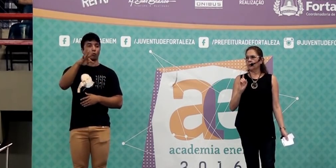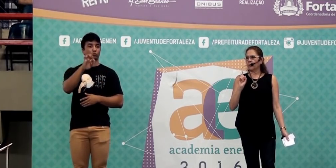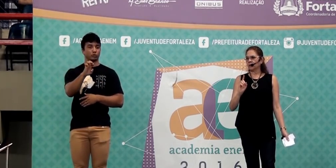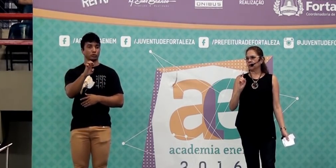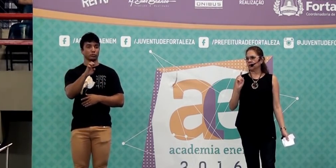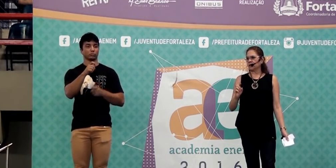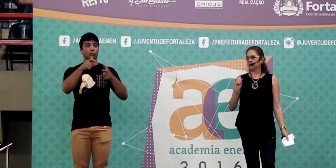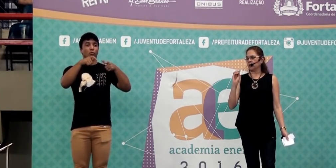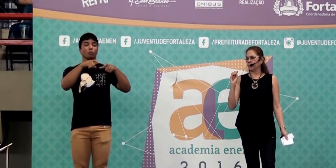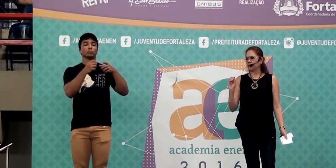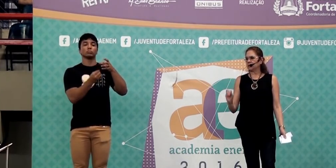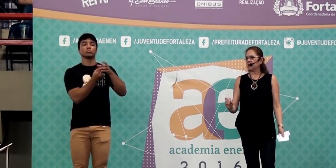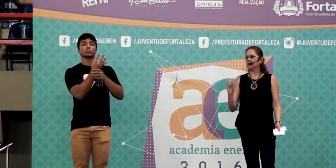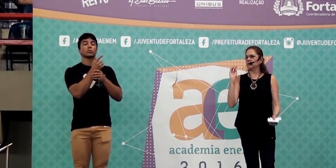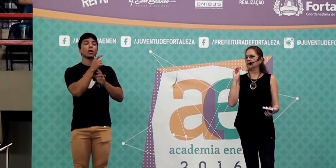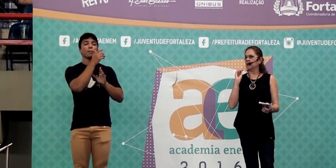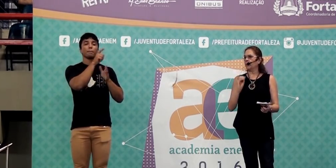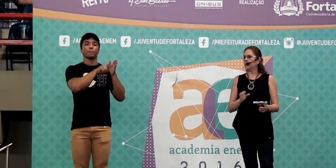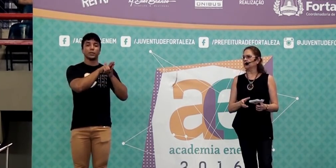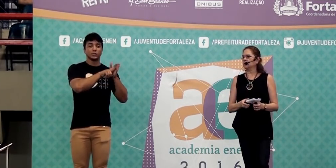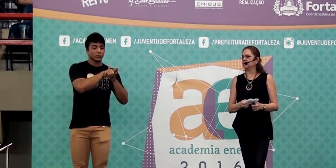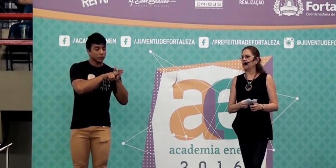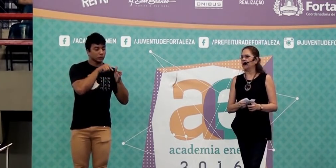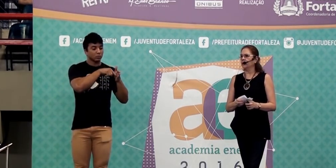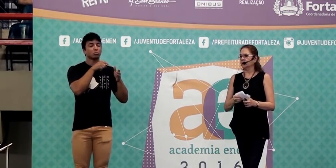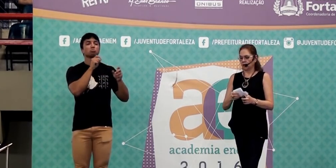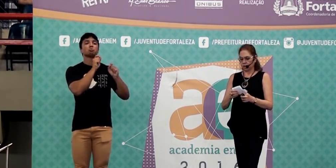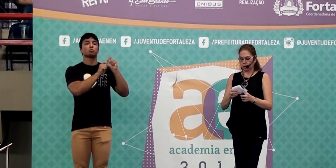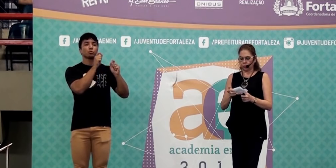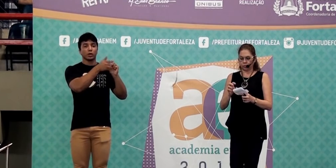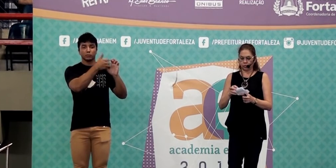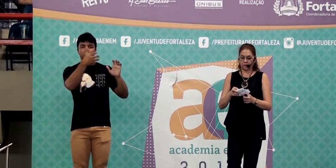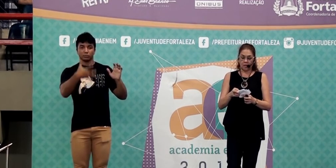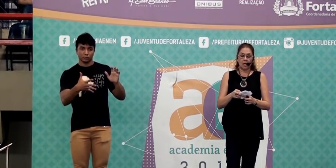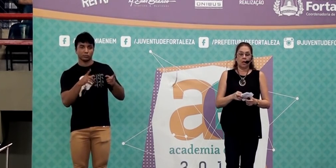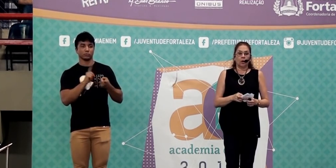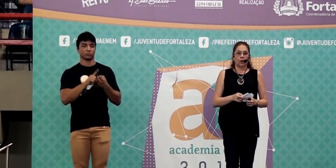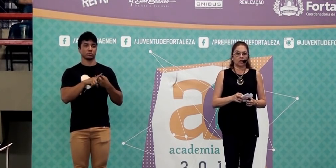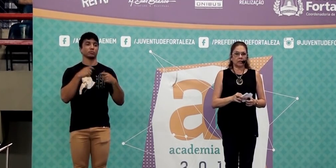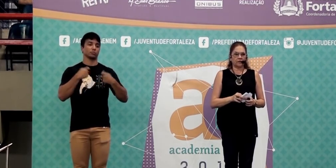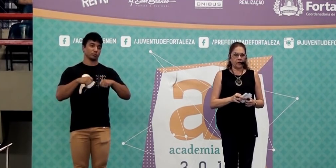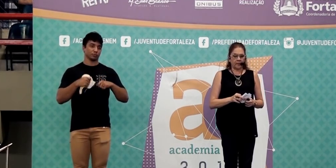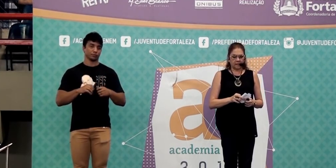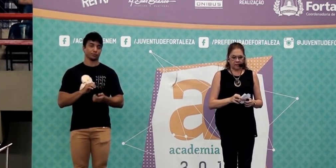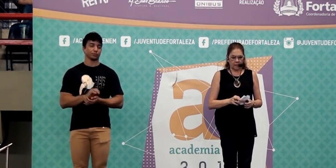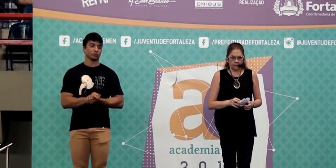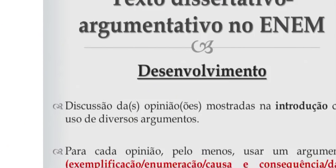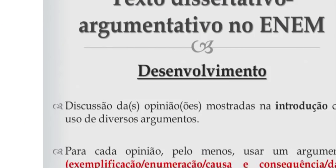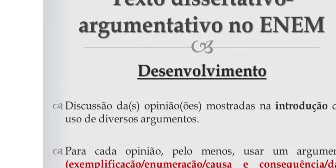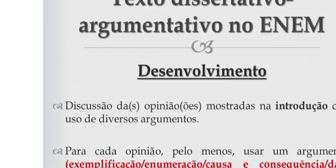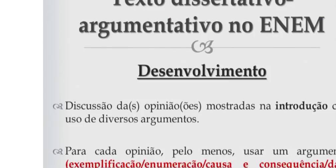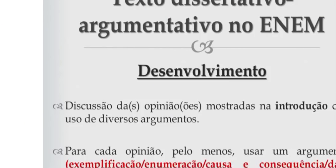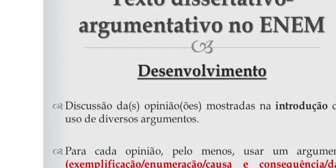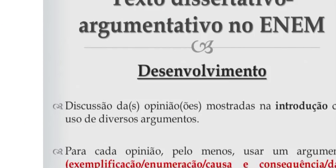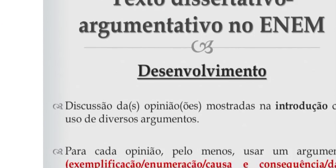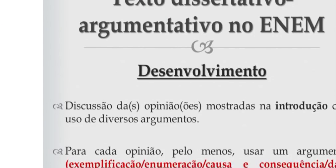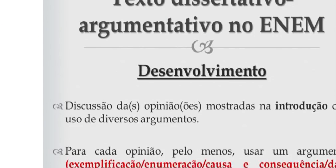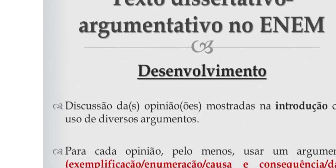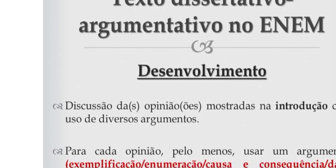Eu não posso dizer só pesquisas e não posso dizer só estudos. Outra informação